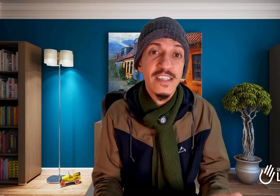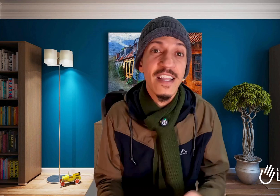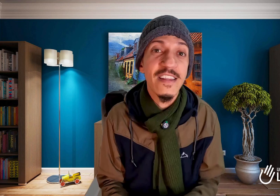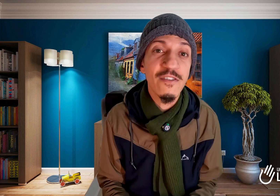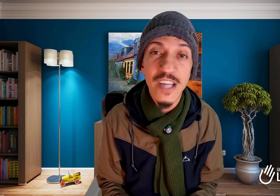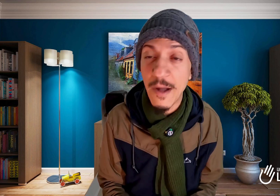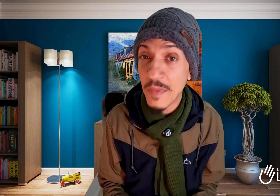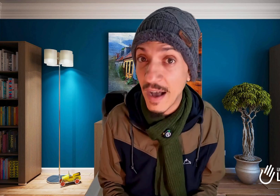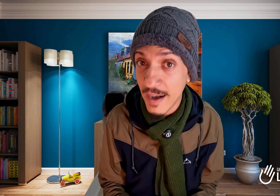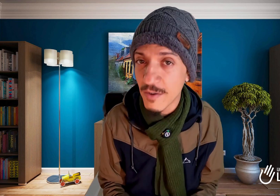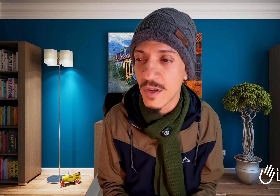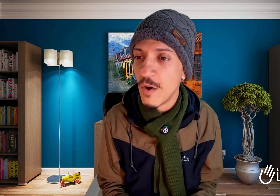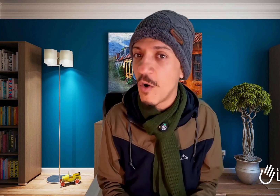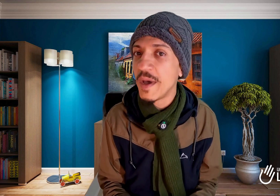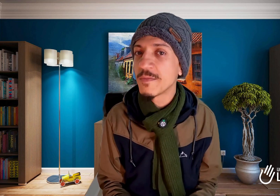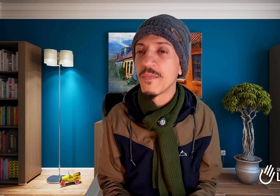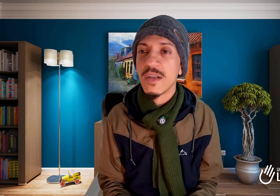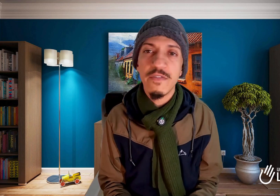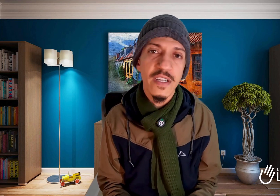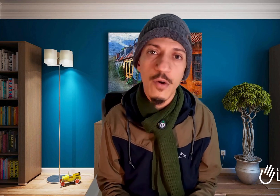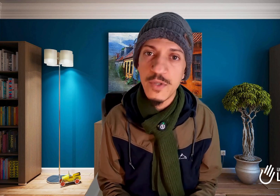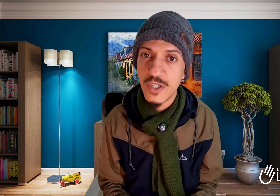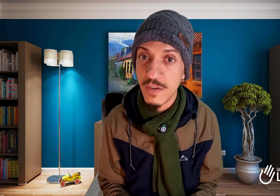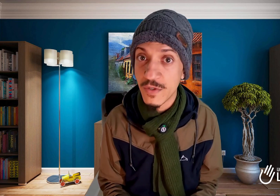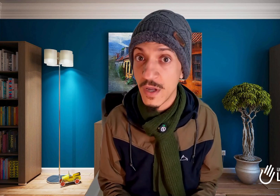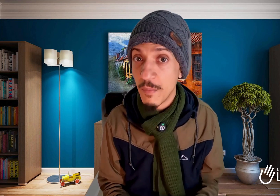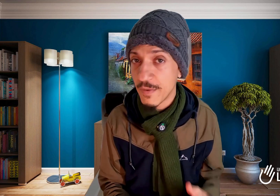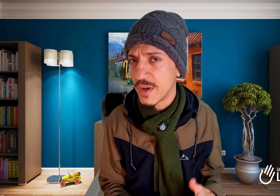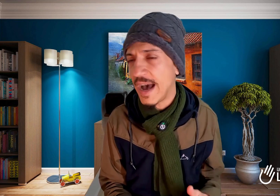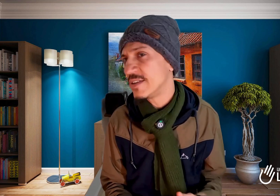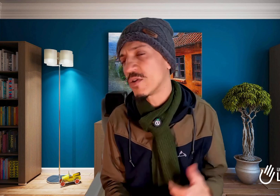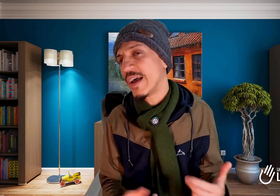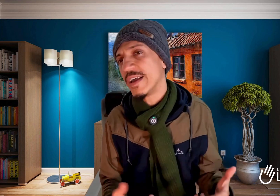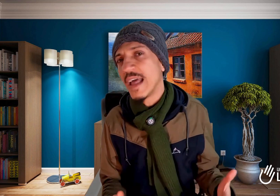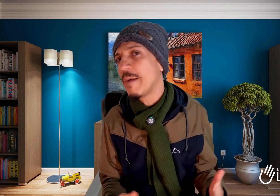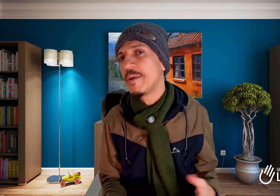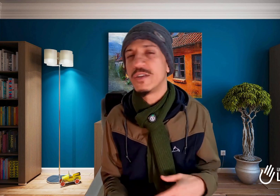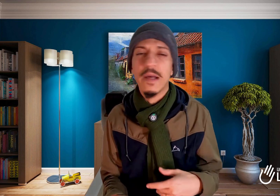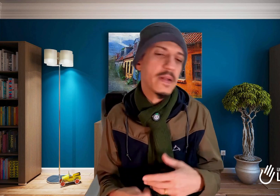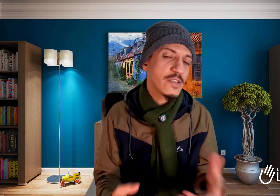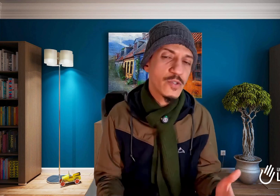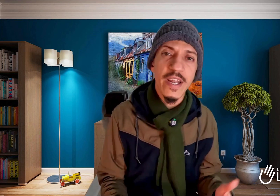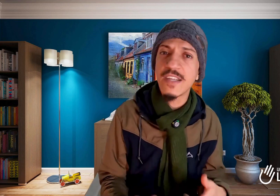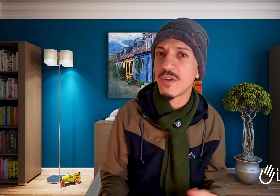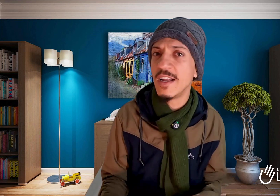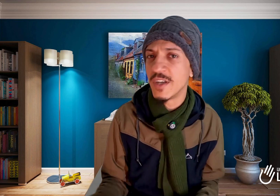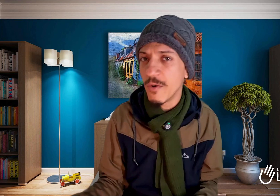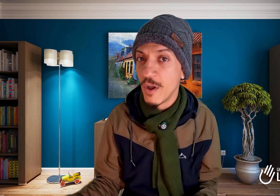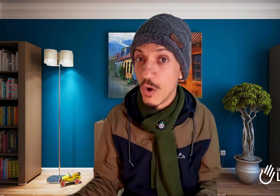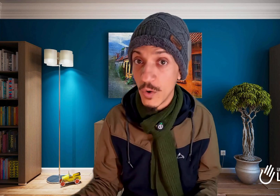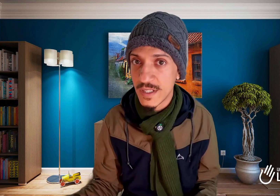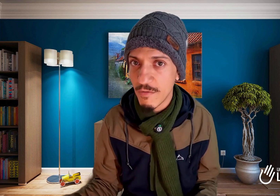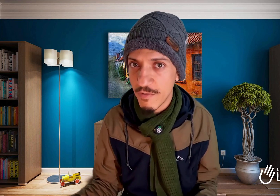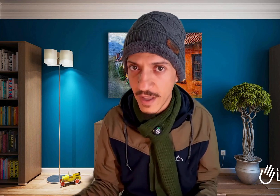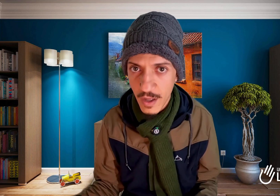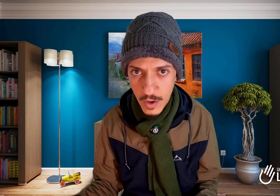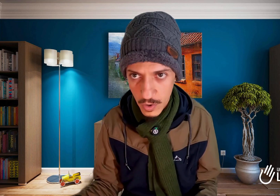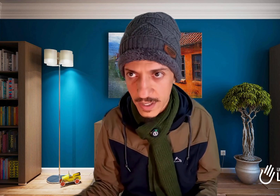tentando já há anos, ou mesmo se você tem objetivos profissionais, se tornar intérprete, interpretar na sua igreja, sua religião, ou desenvolver outras